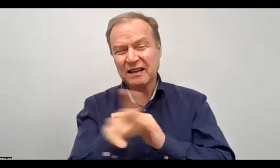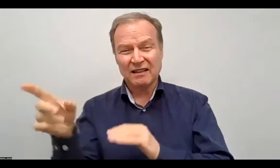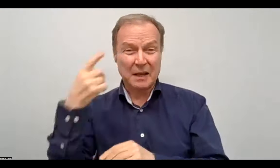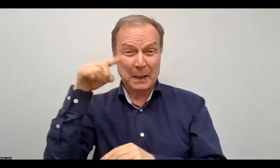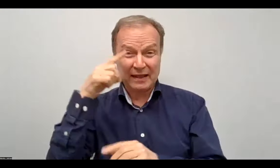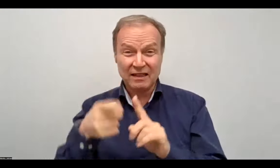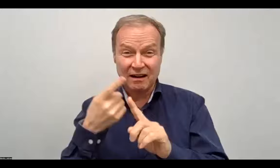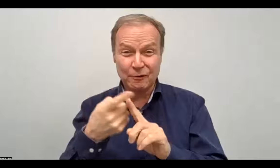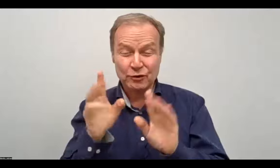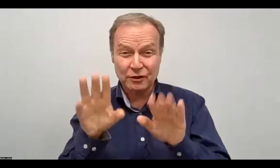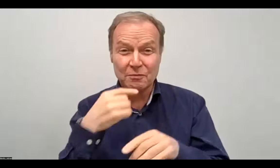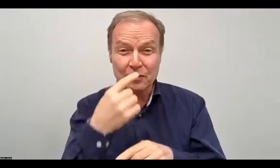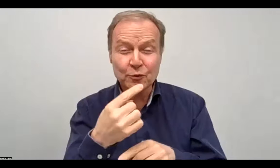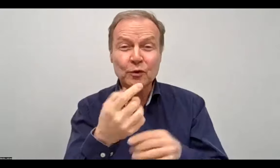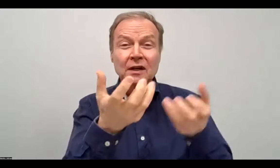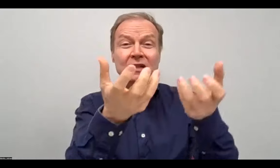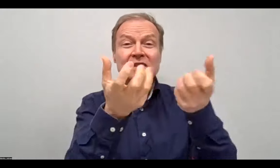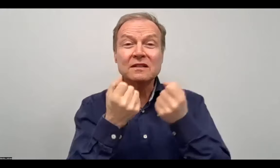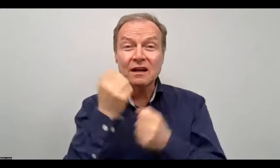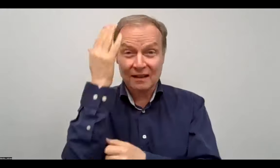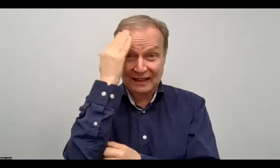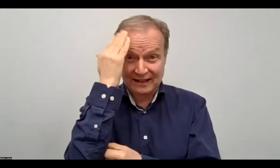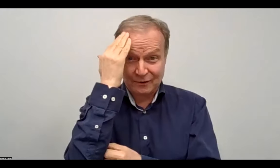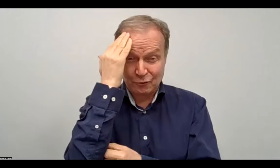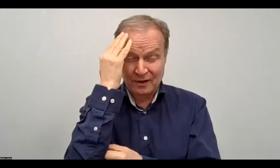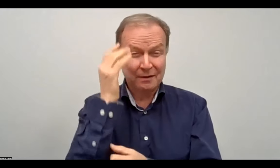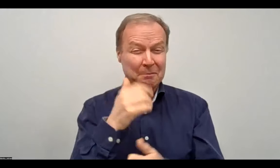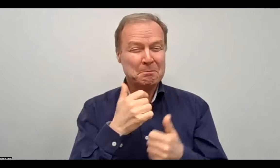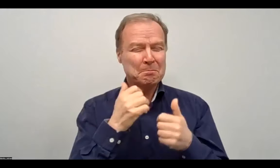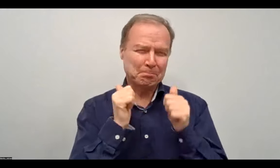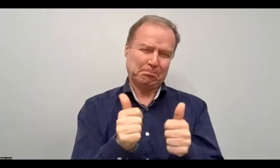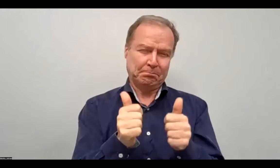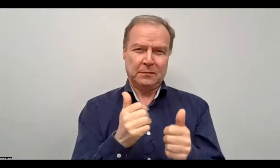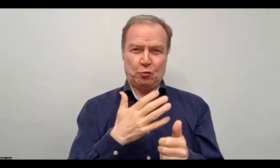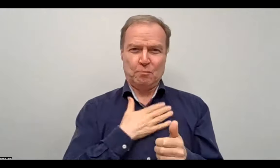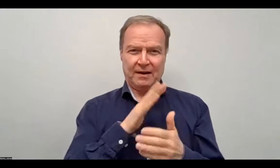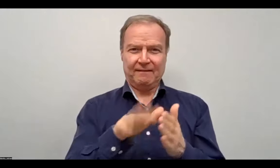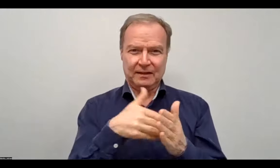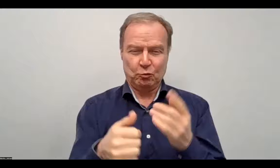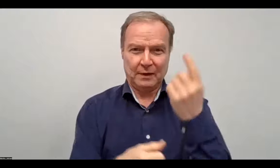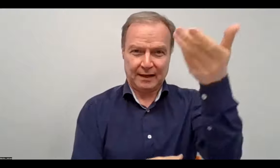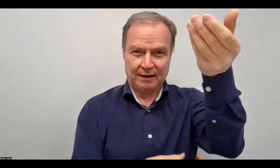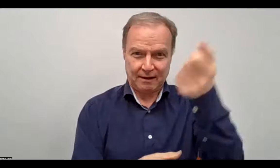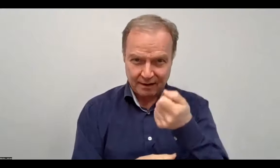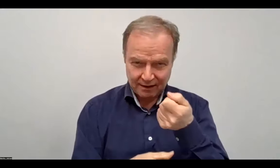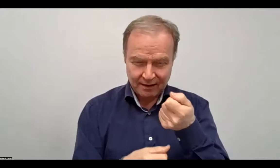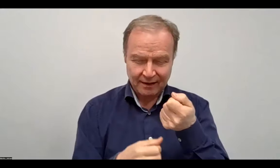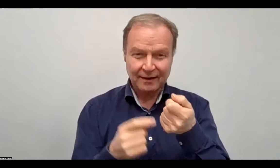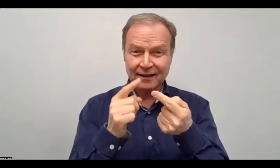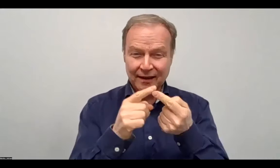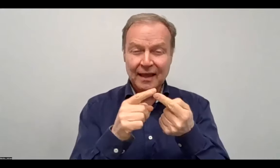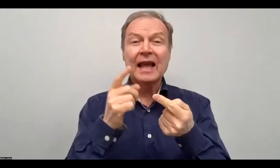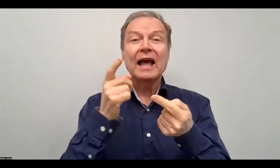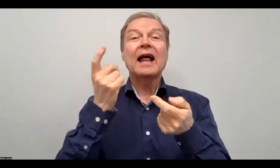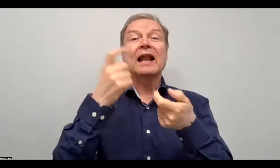Eli kuten Netta tuossa alussa mainitsi, niin puhui nimenomaan tiedonsaannista. Okei. Se on